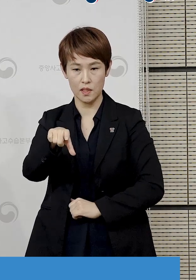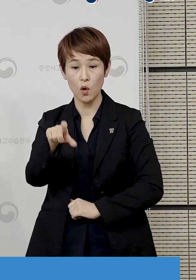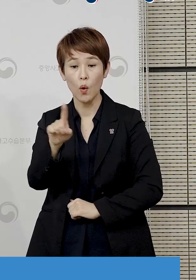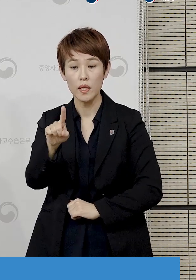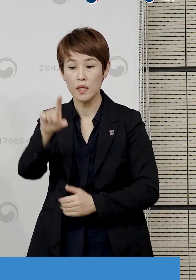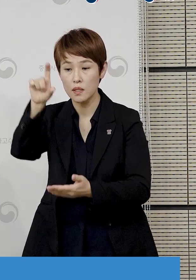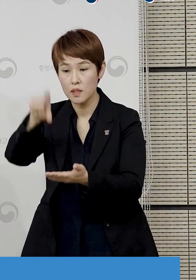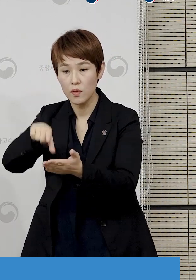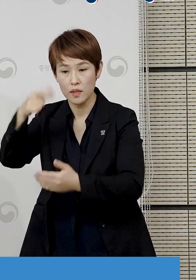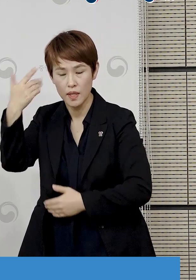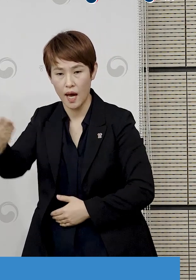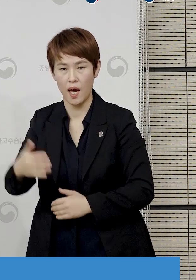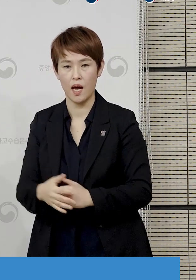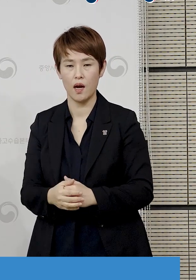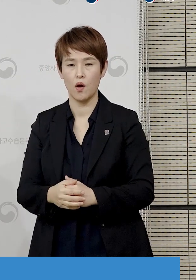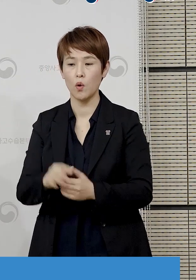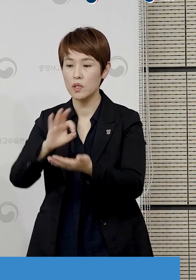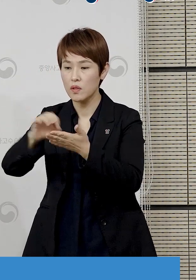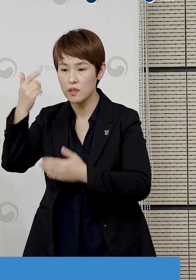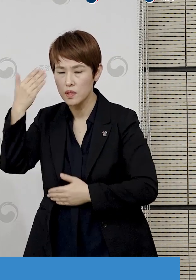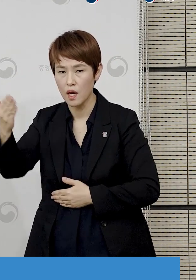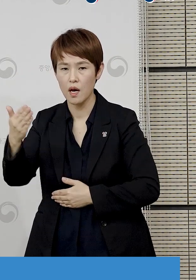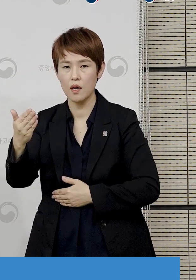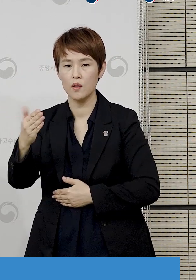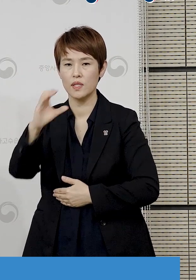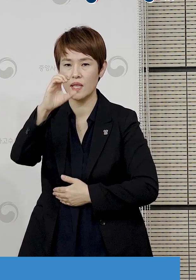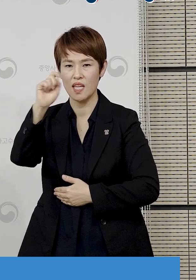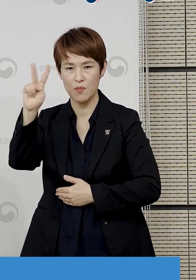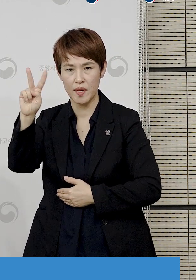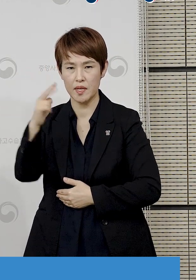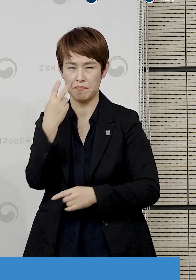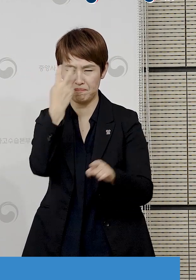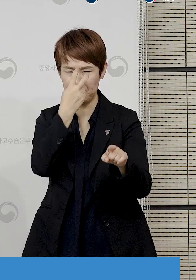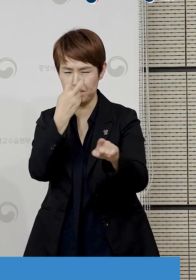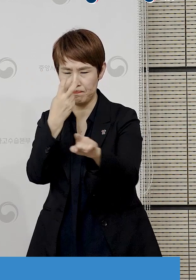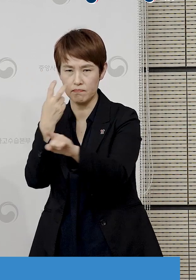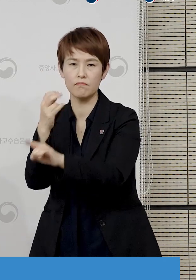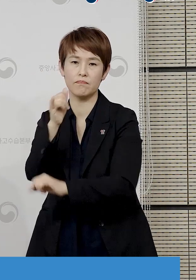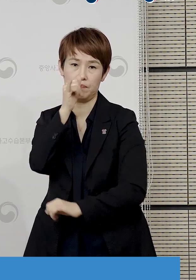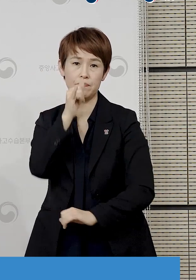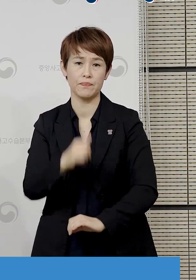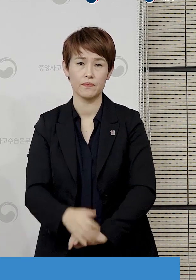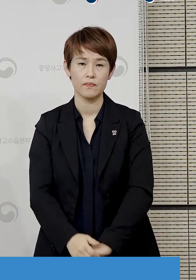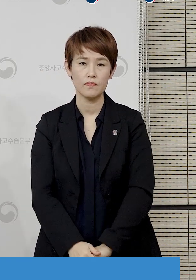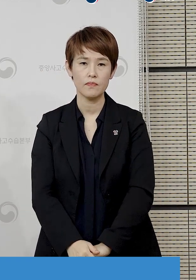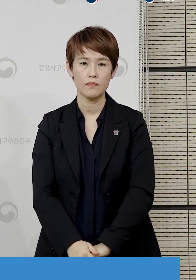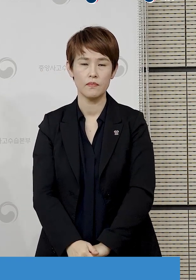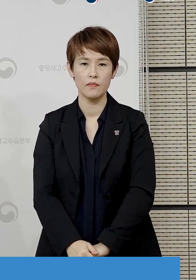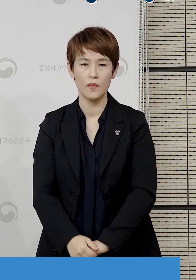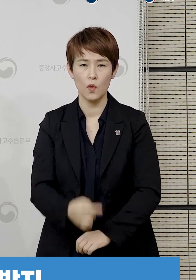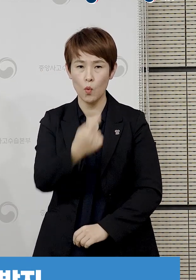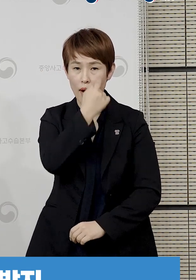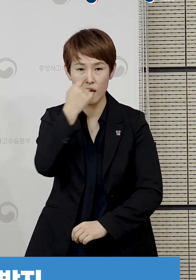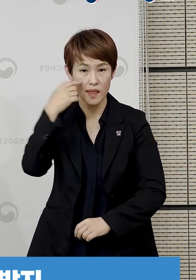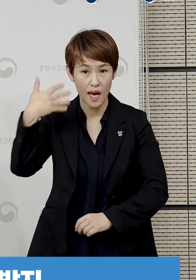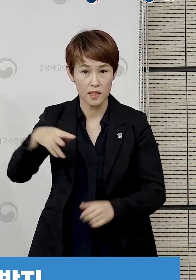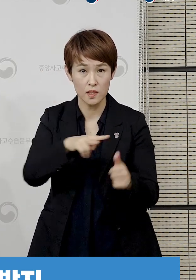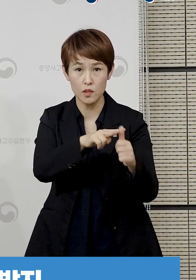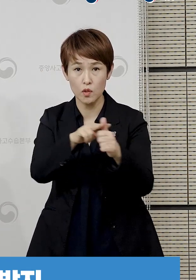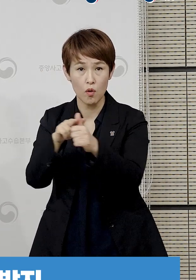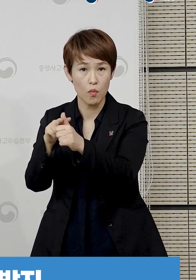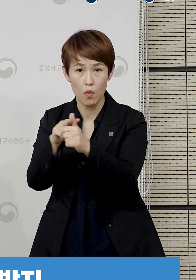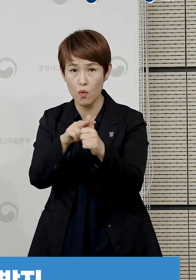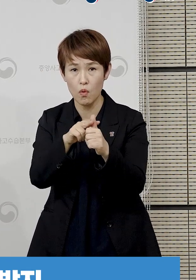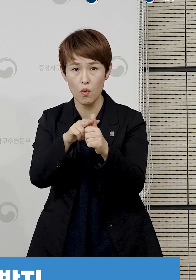신용카드 기록이라든지 CCTV라든지 이런 관련 기록들을 아울러 저희가 확인을 하고 있습니다. 확인되지